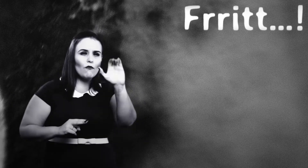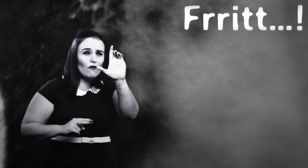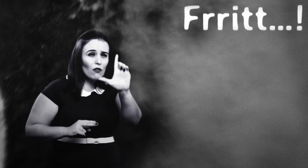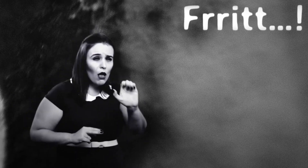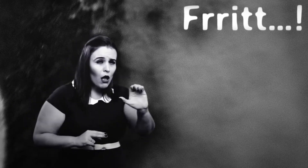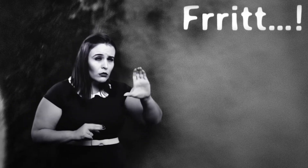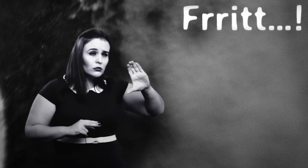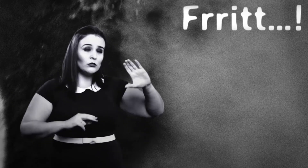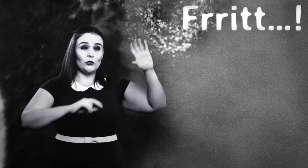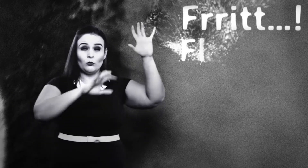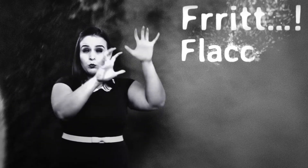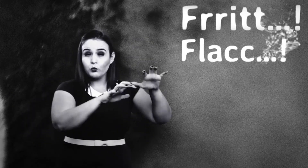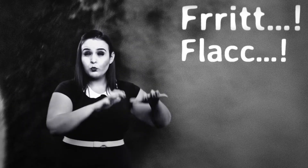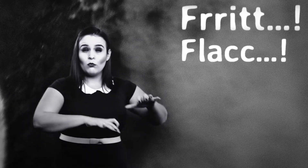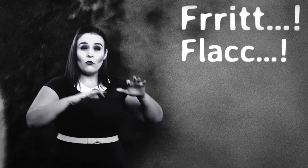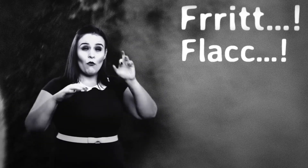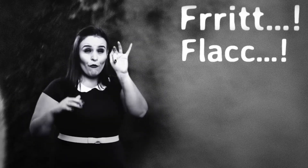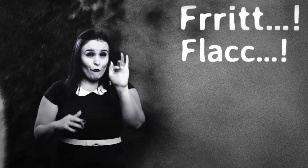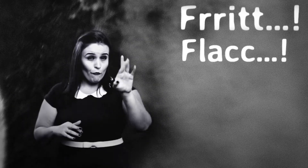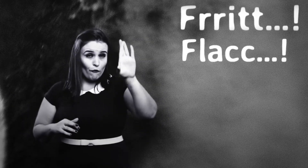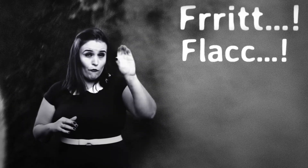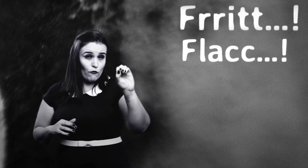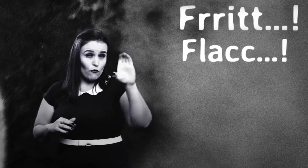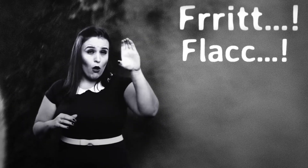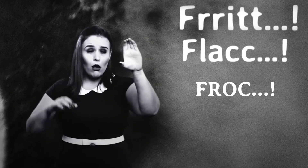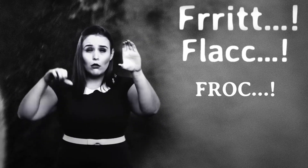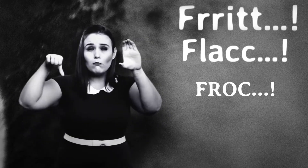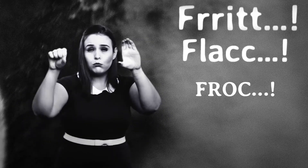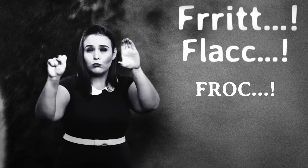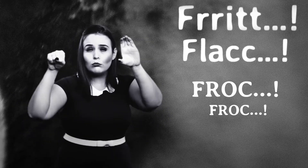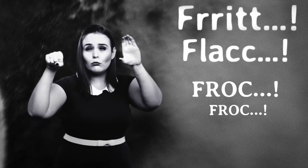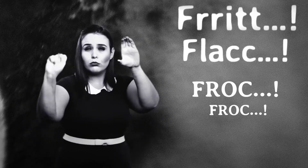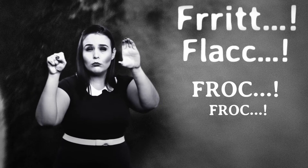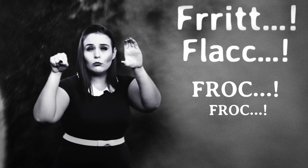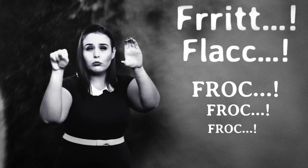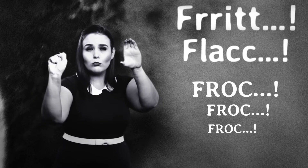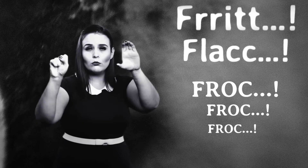Frit, Flak, e depois Frok, Frok.